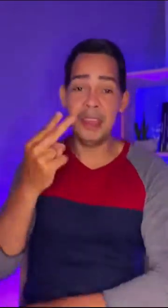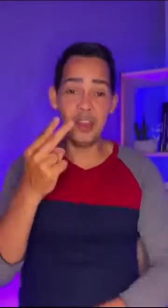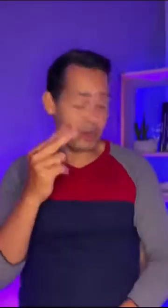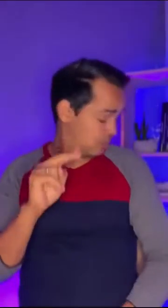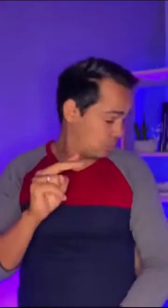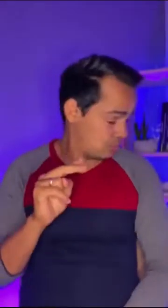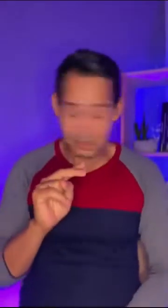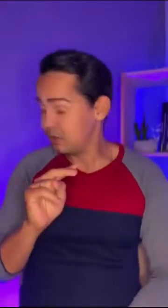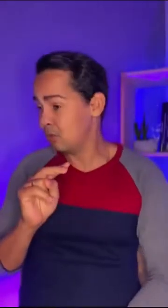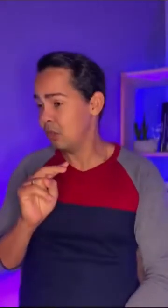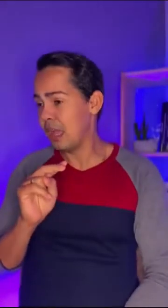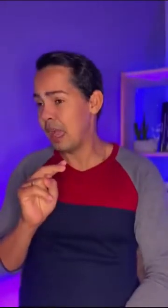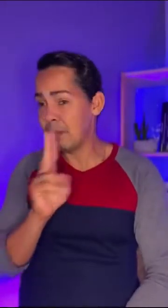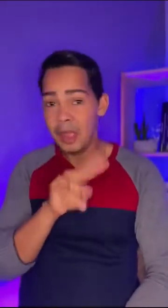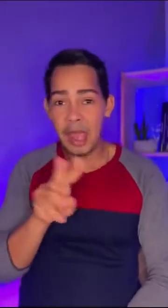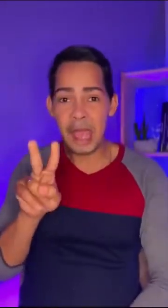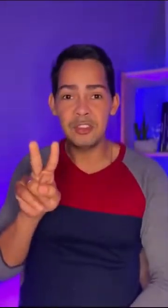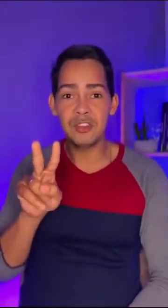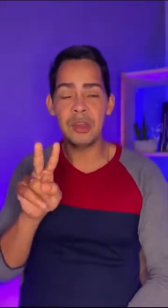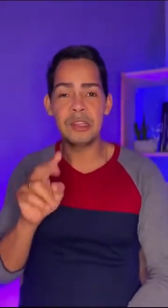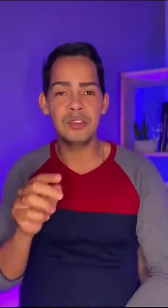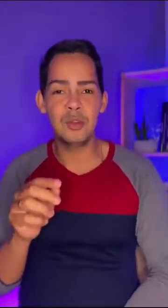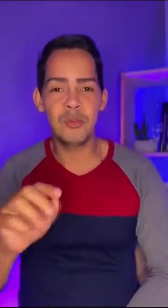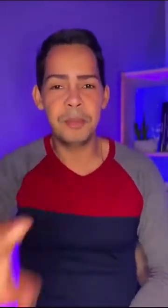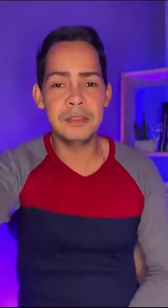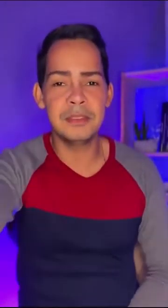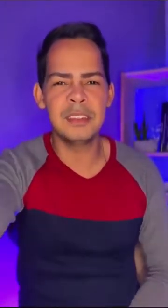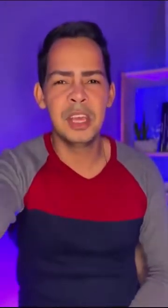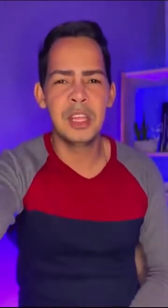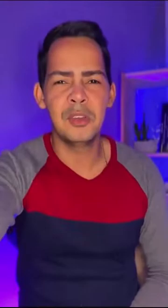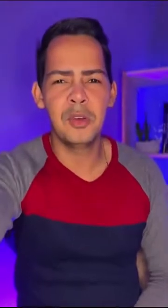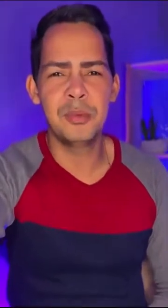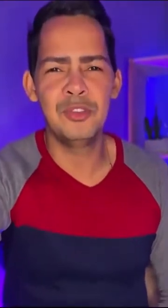ele olha, a gente desvia o olhar, aí a gente olha de novo e pensa assim, eu